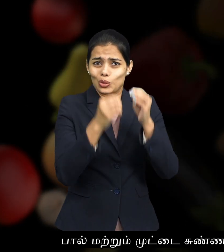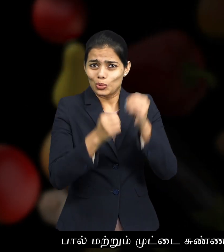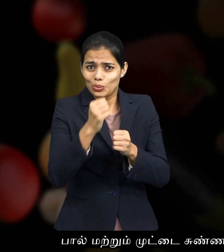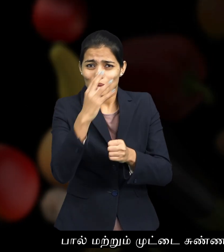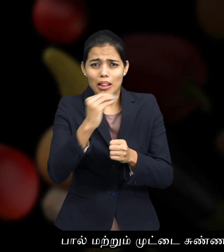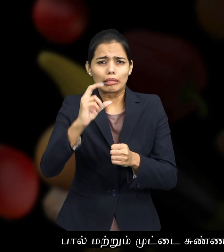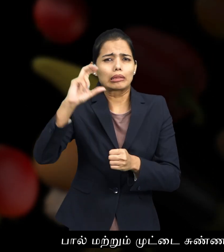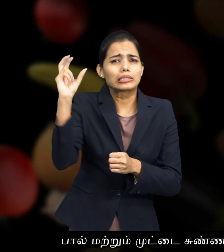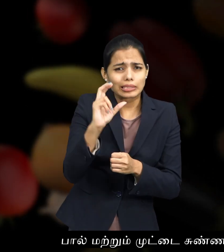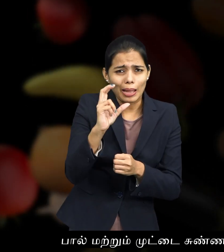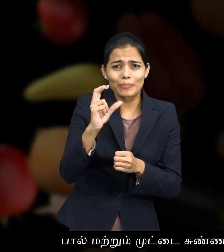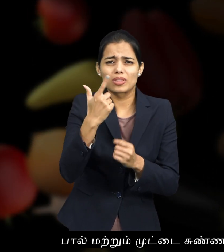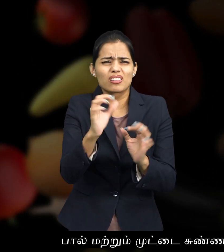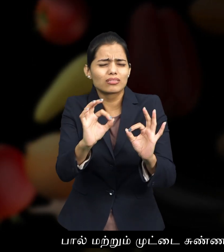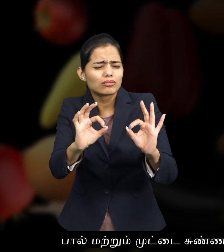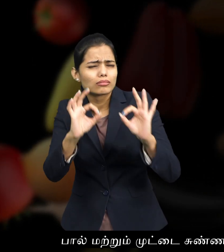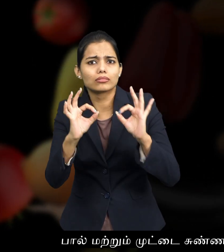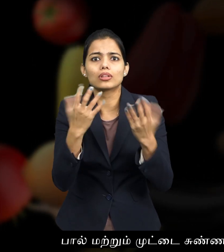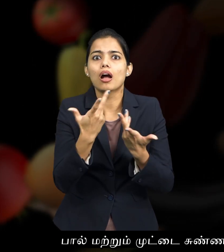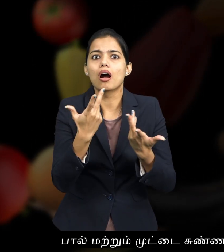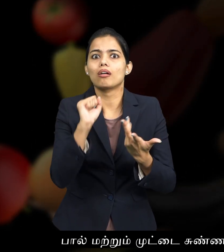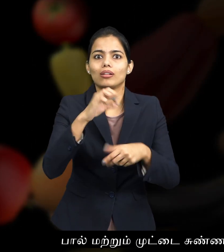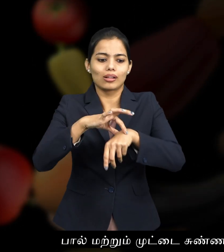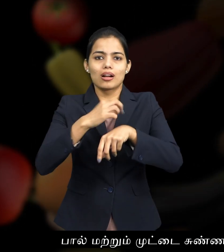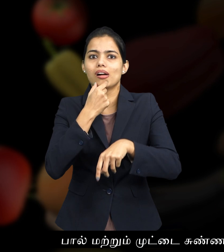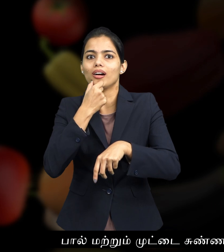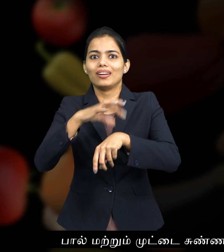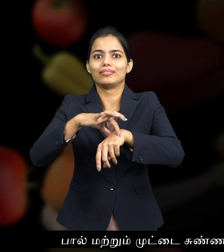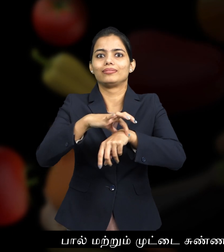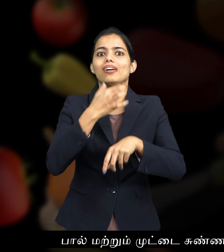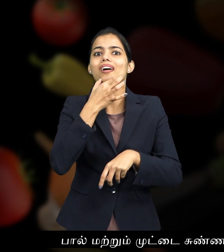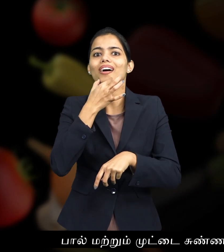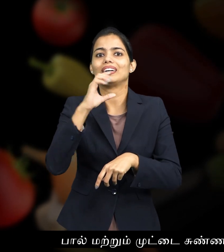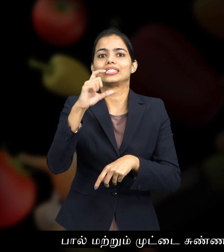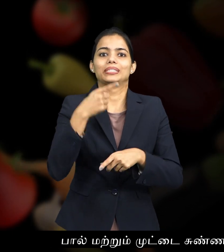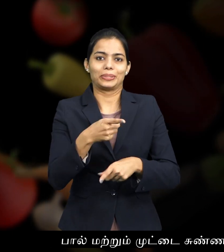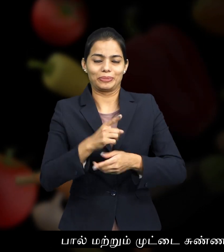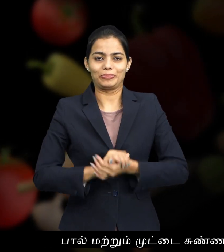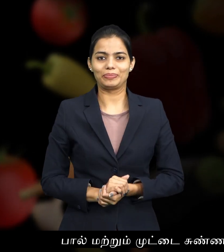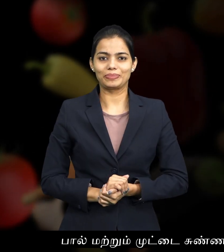பால் மற்றும் முட்டை சுண்ணாம்புச்சத்தின் வளமான மூலமாகும்.